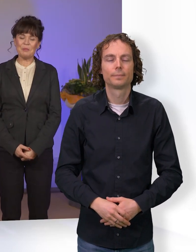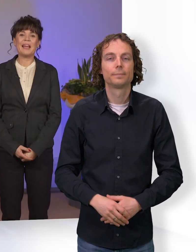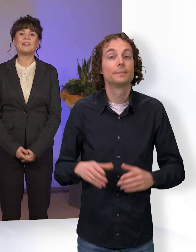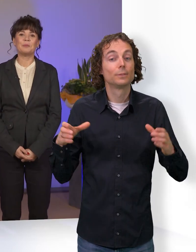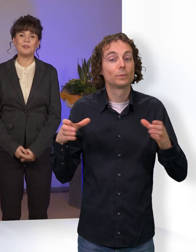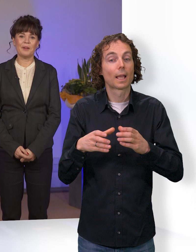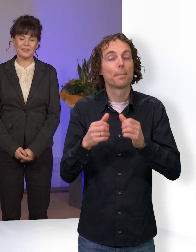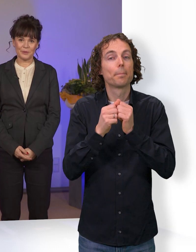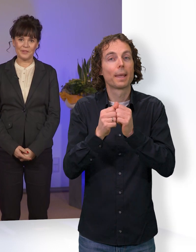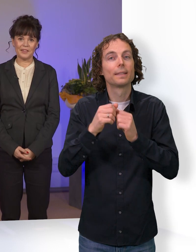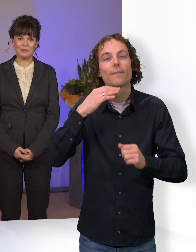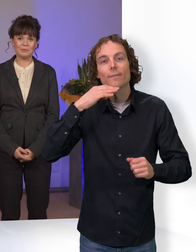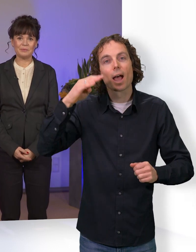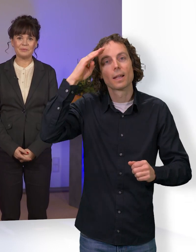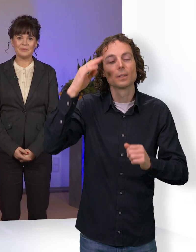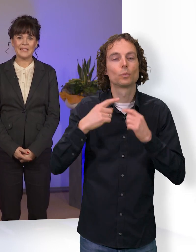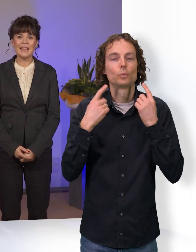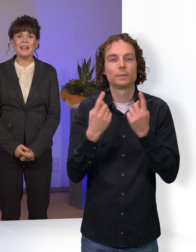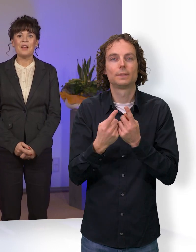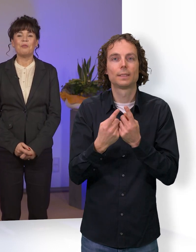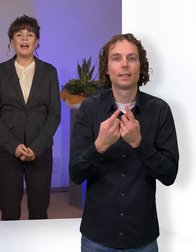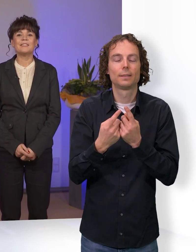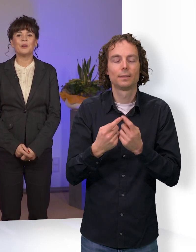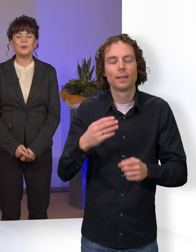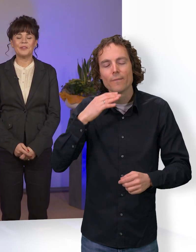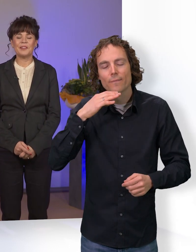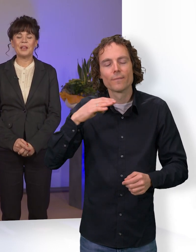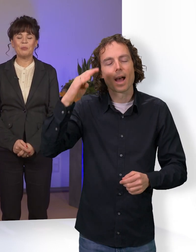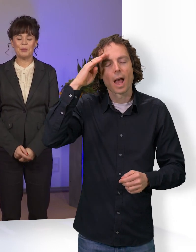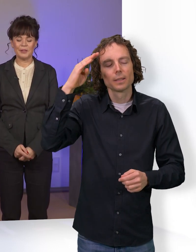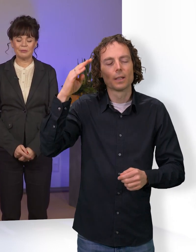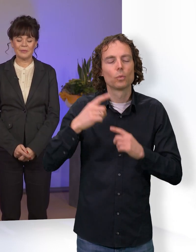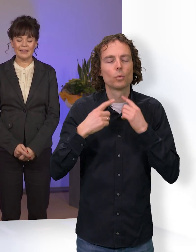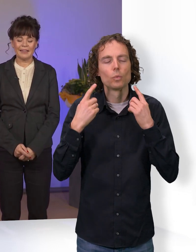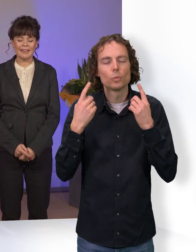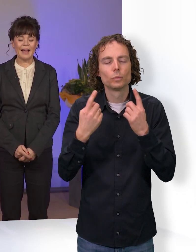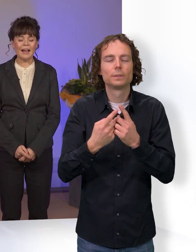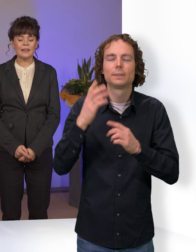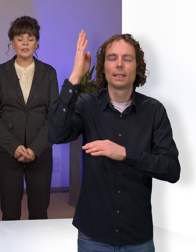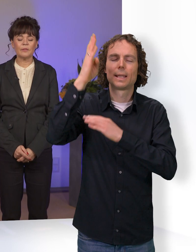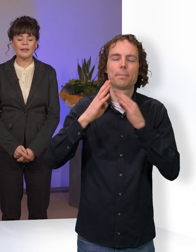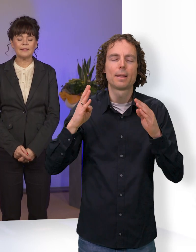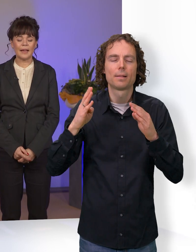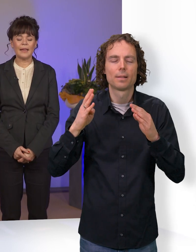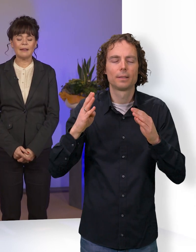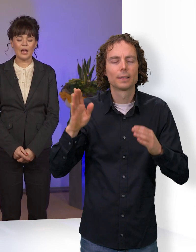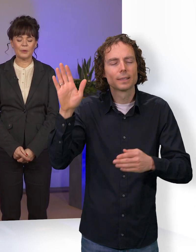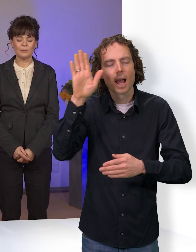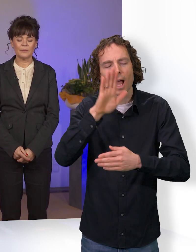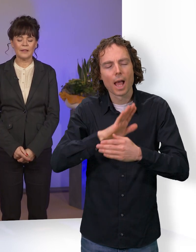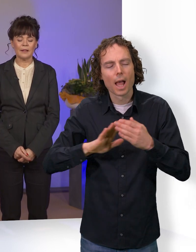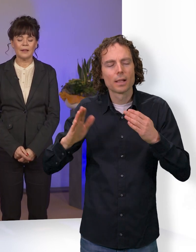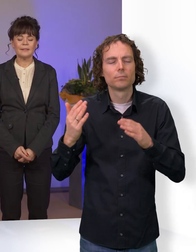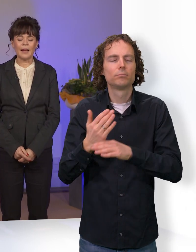Beten wir gemeinsam das Vaterunser. Vater unser im Himmel, geheiligt werde dein